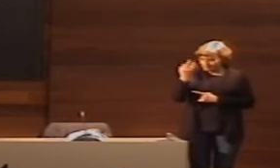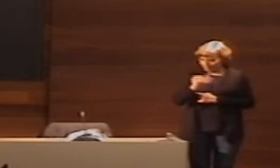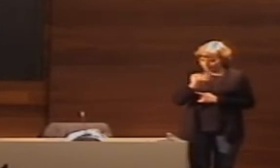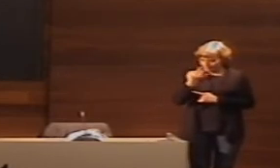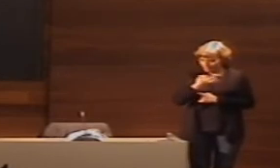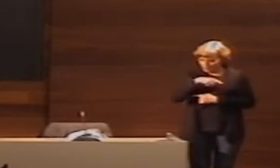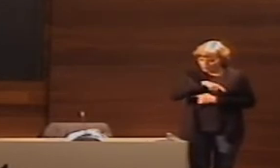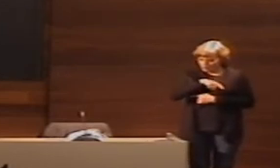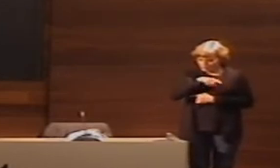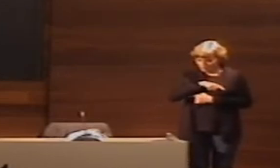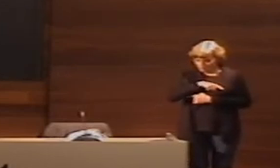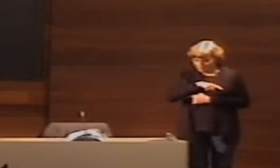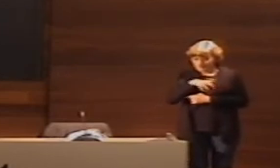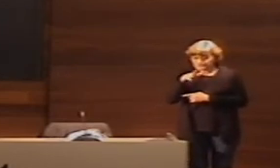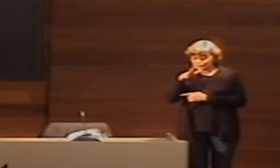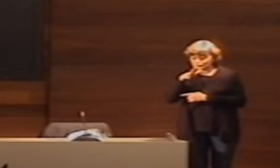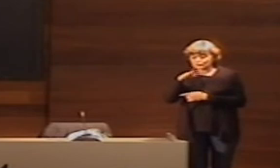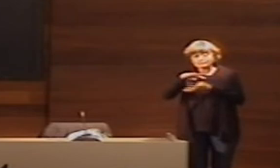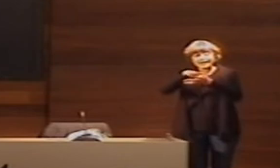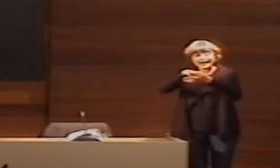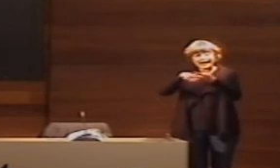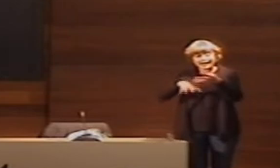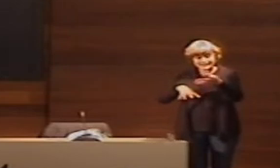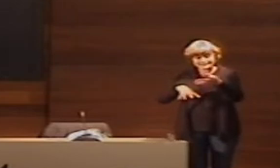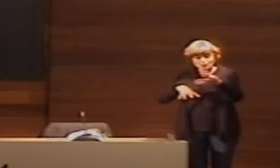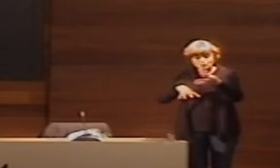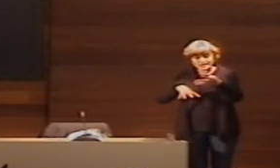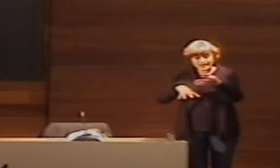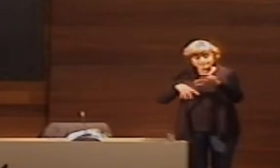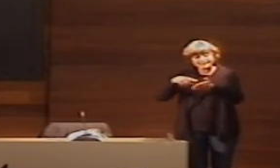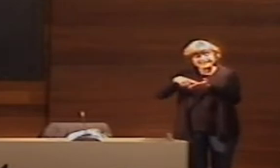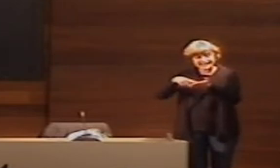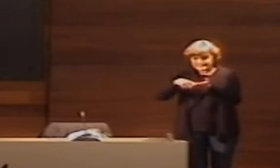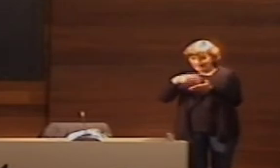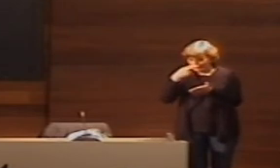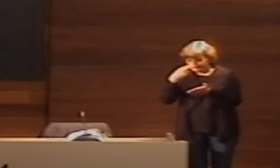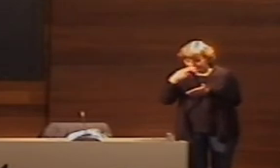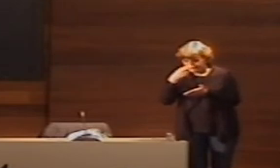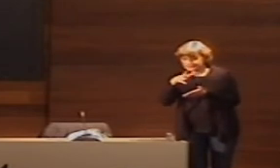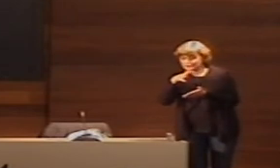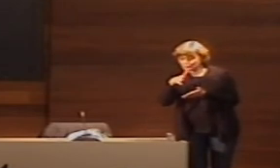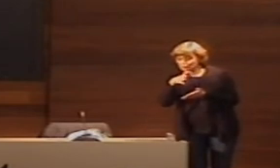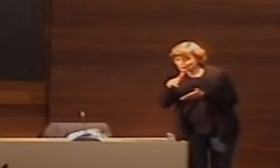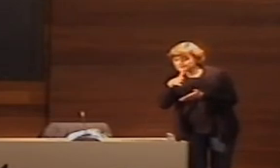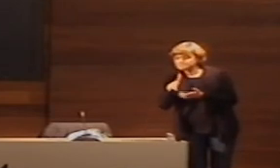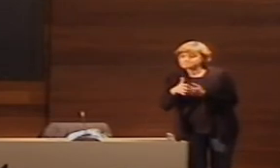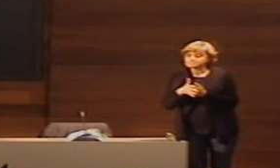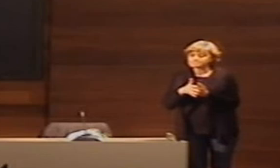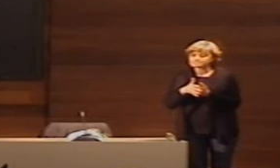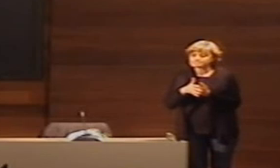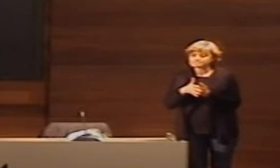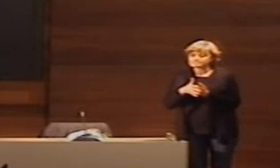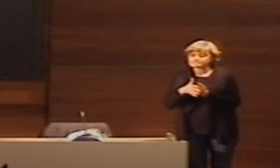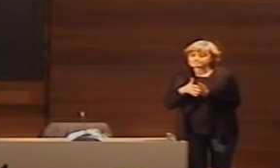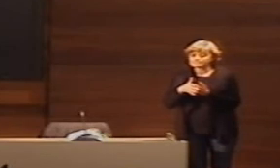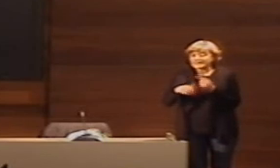Esto no lo he comentado, pero el canon catalán es interesante en un doble sentido. Bueno, por un lado, porque encarece el vertido, ¿no? Es un canon que empieza a ser respetable,